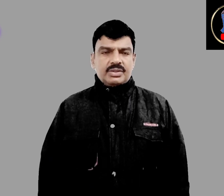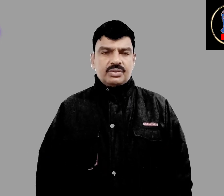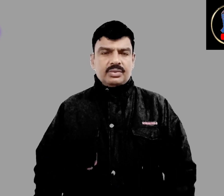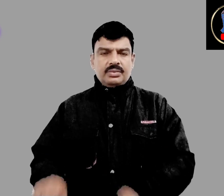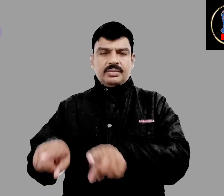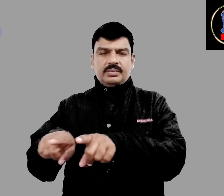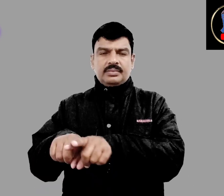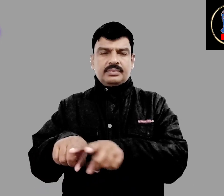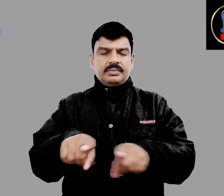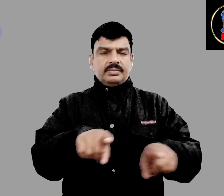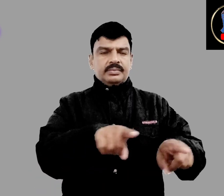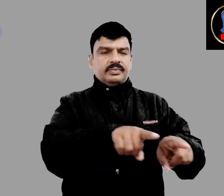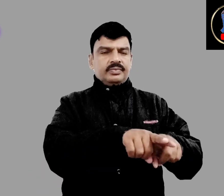आल्सो,